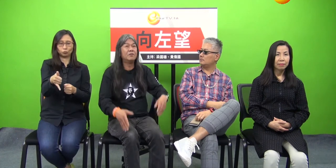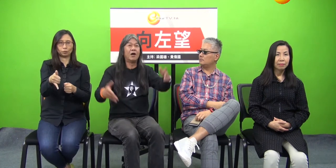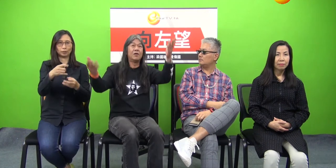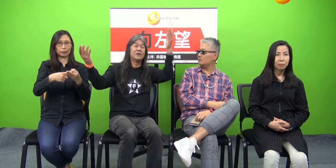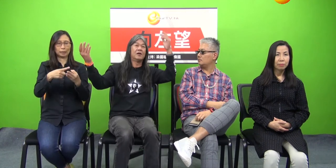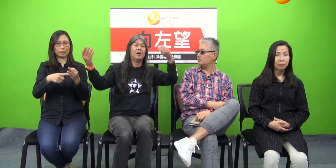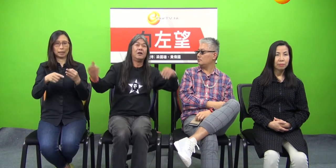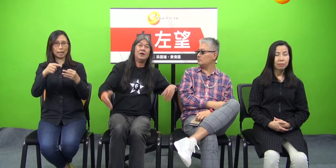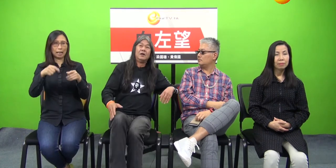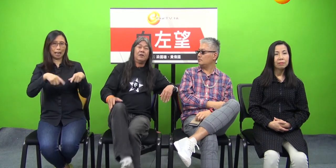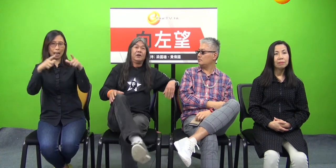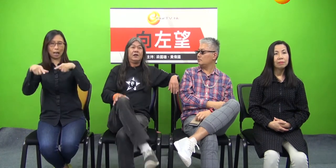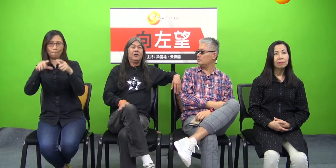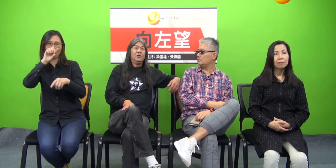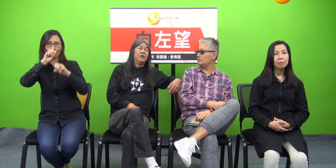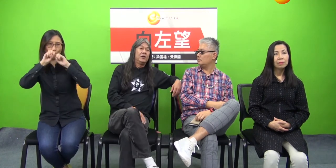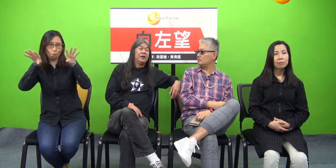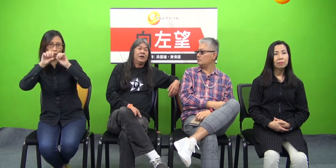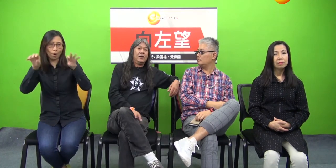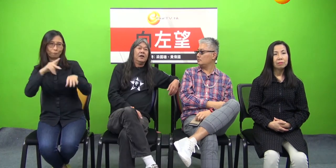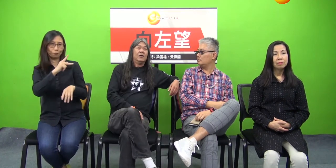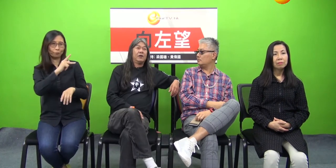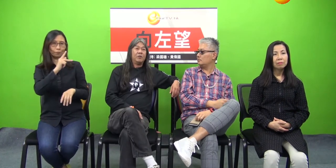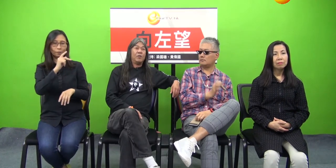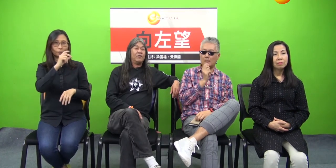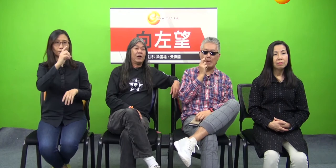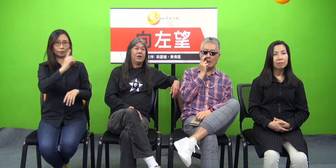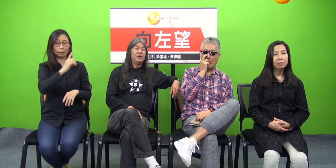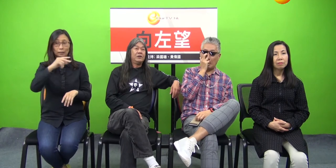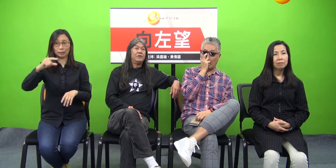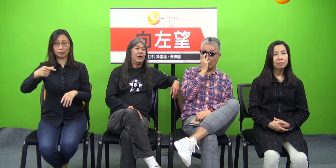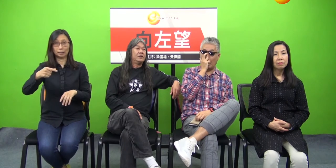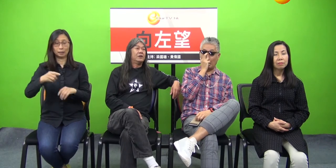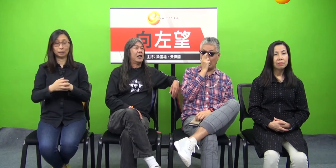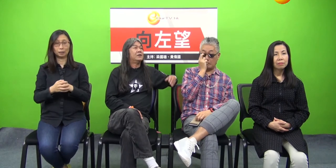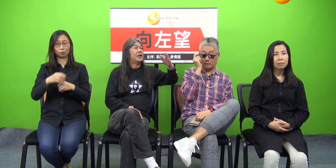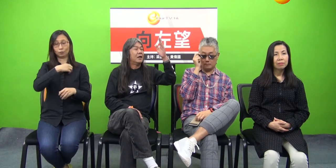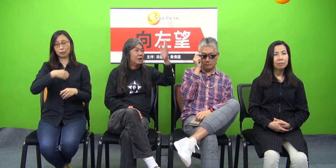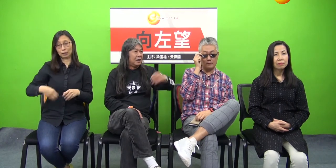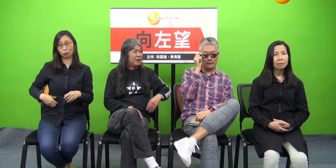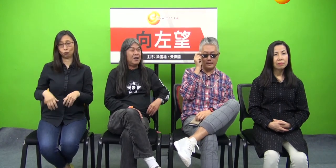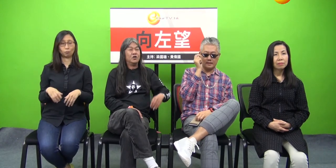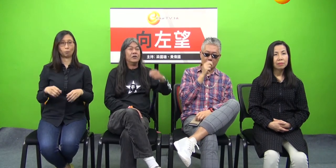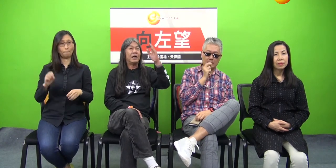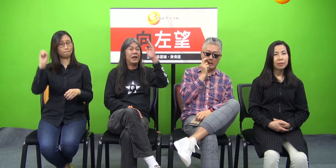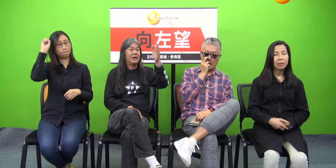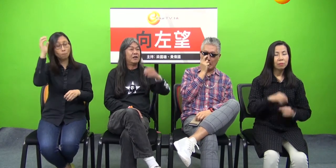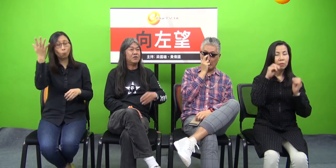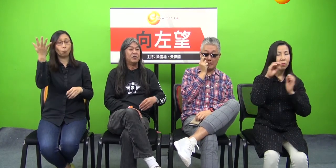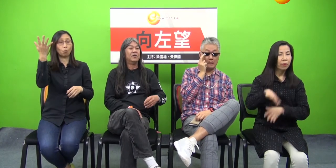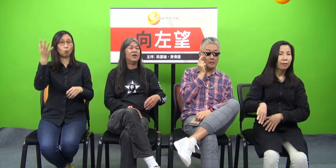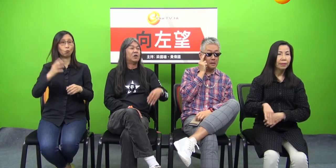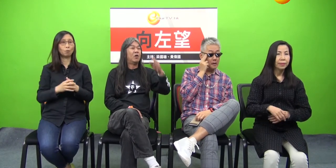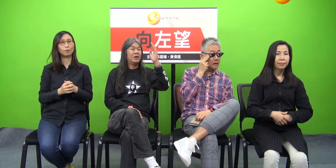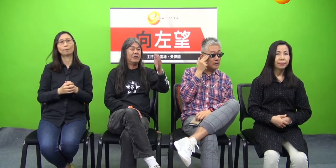唉、哎，唔關我事啊，哥。喂 ，DQ 議員嗰啲。我哋冇辦法嘅，依法行事嘥時間啊！全世界嘅政